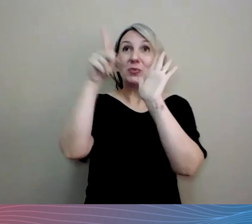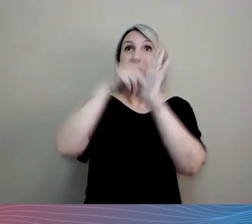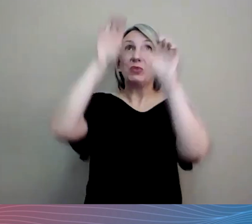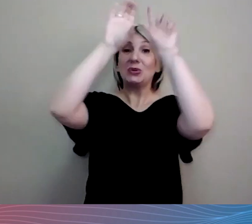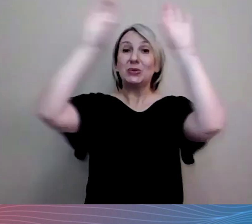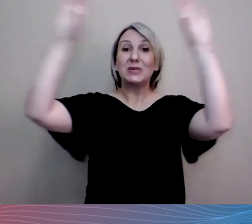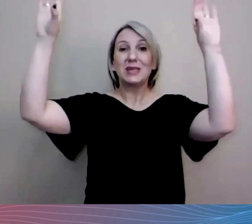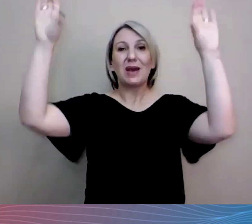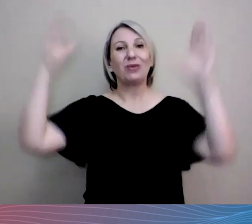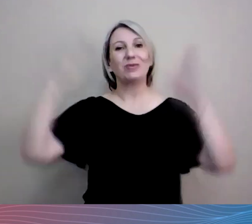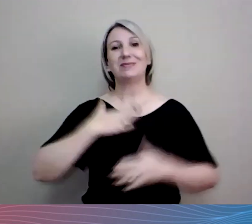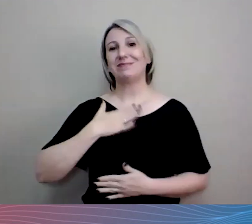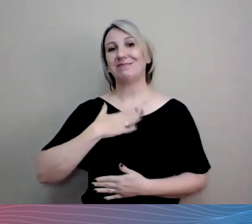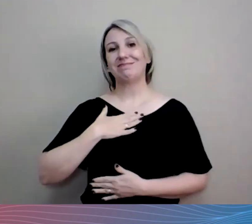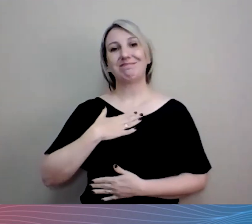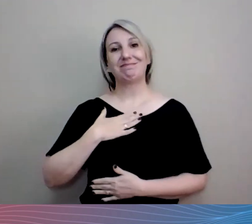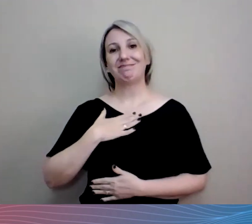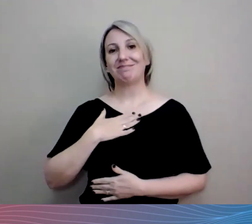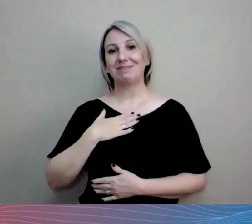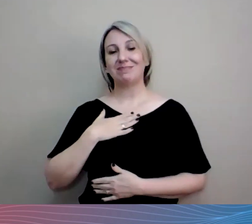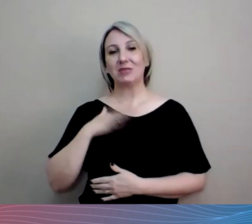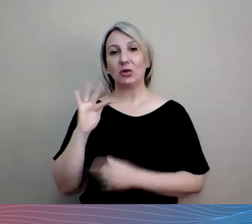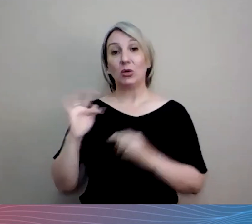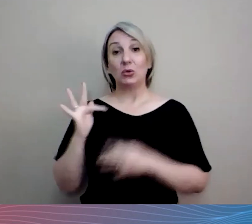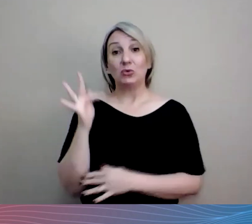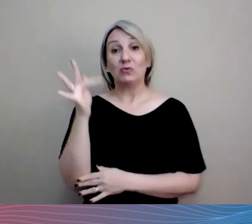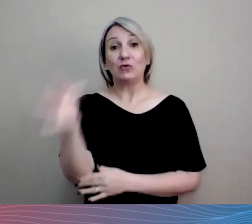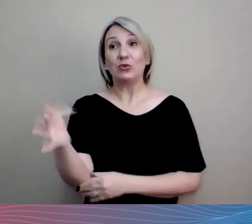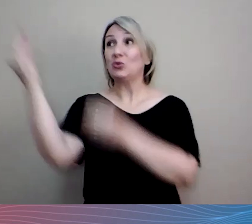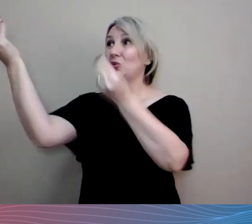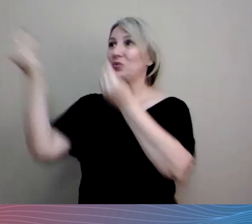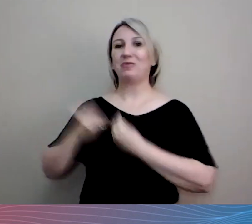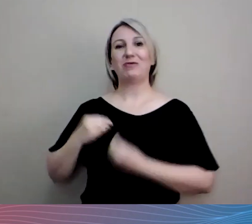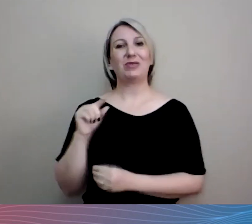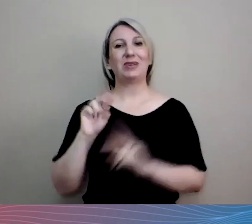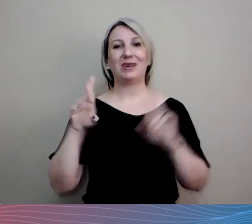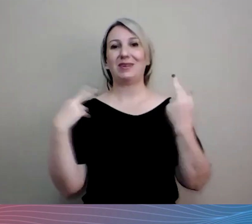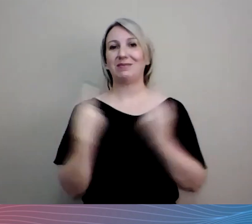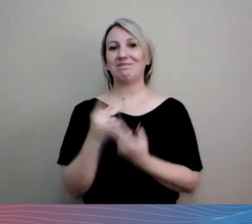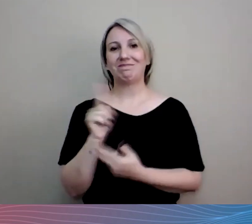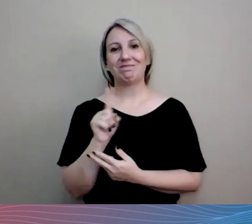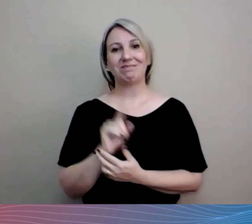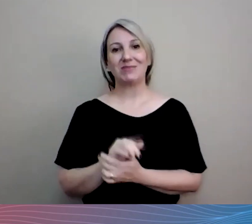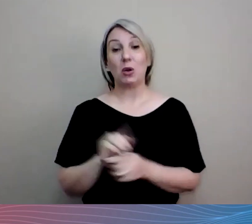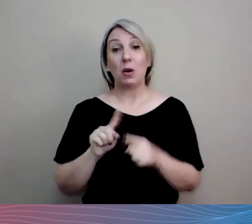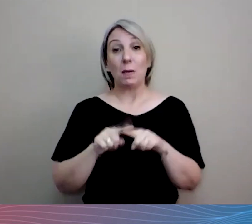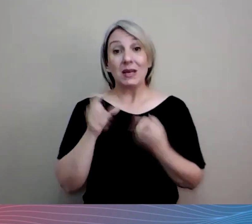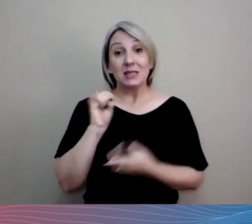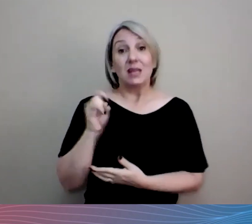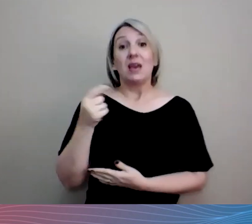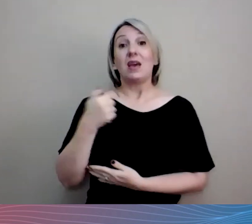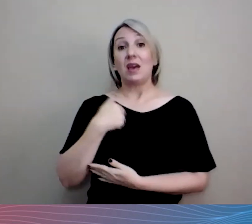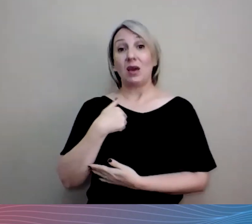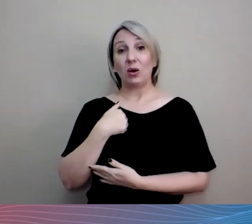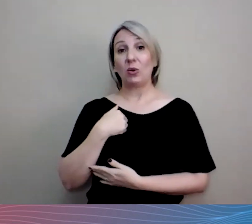reconhecer que verdadeiramente você tem uma condição pobre, tá? E que você, a